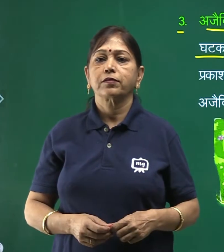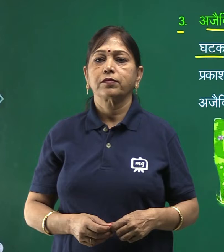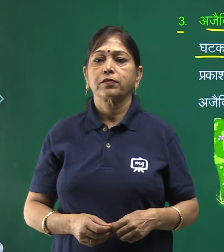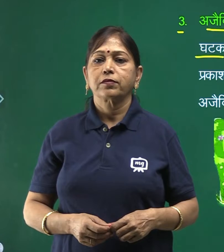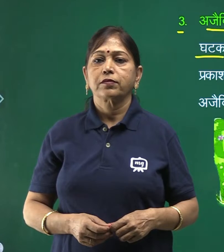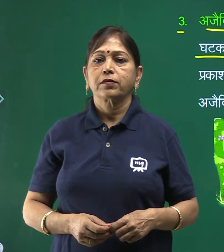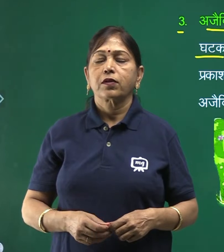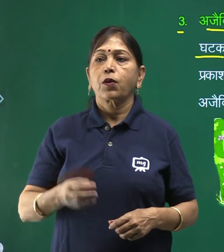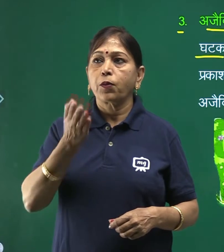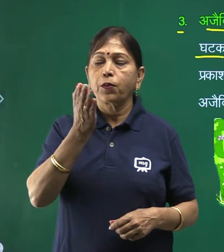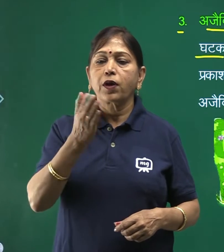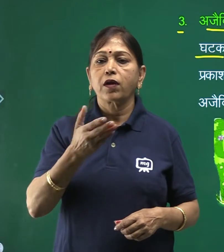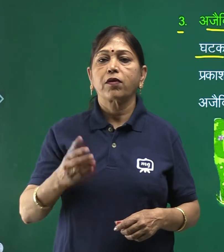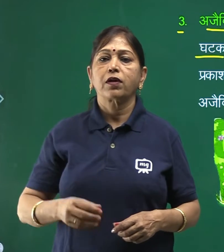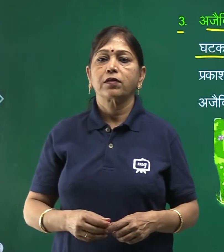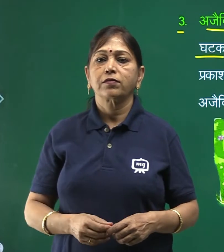हवा,